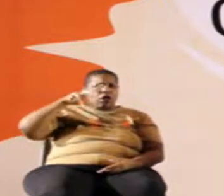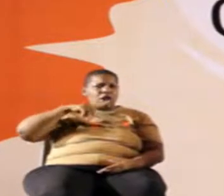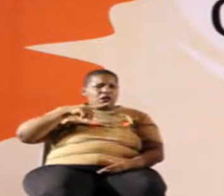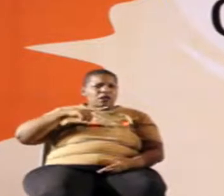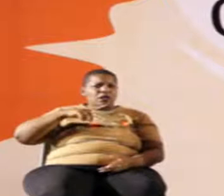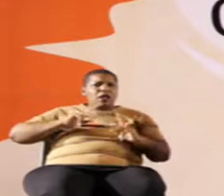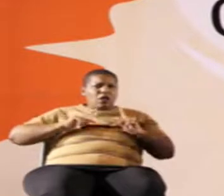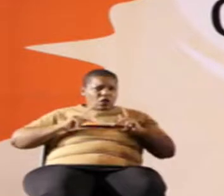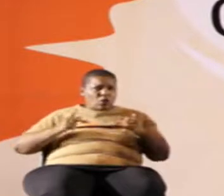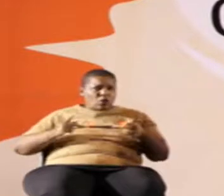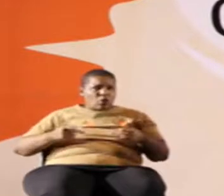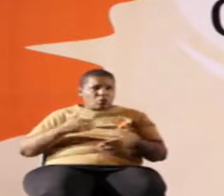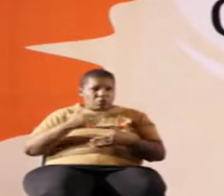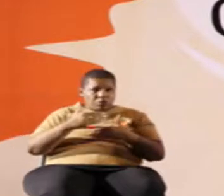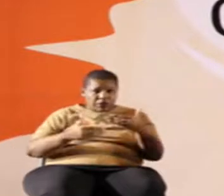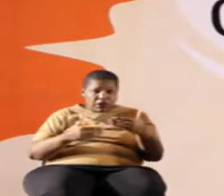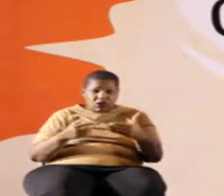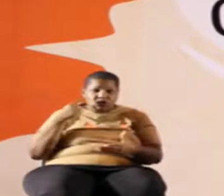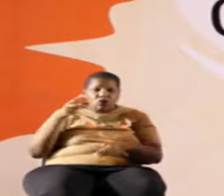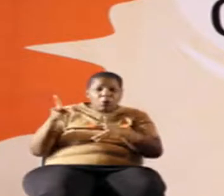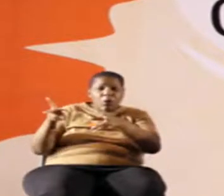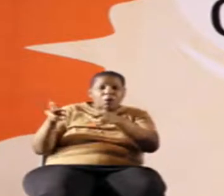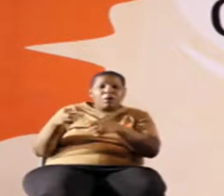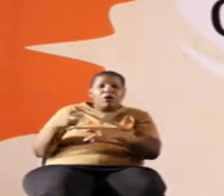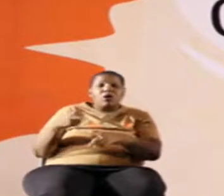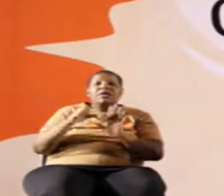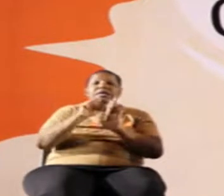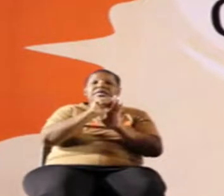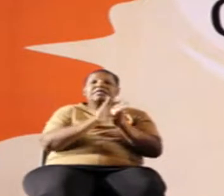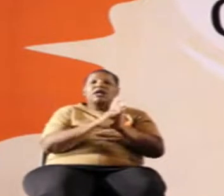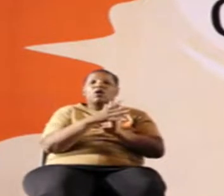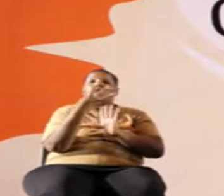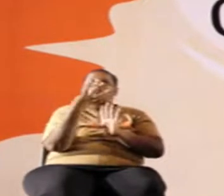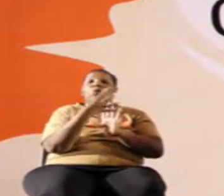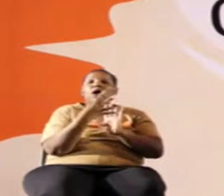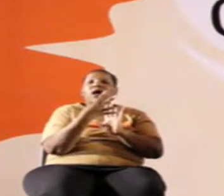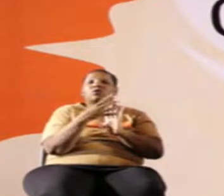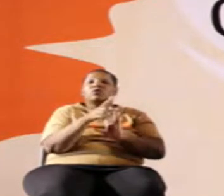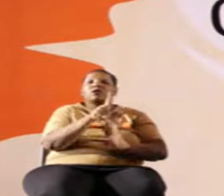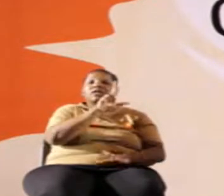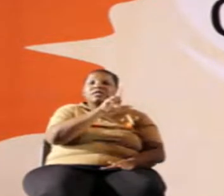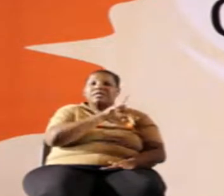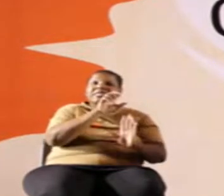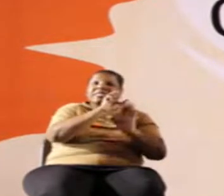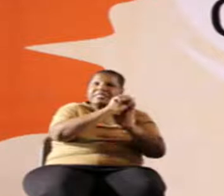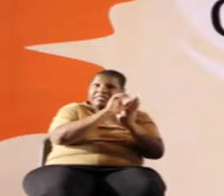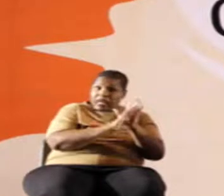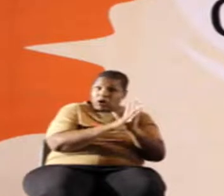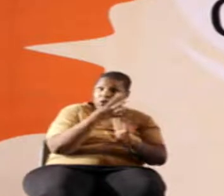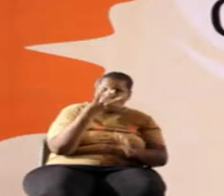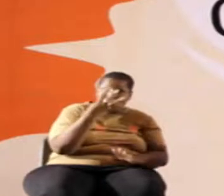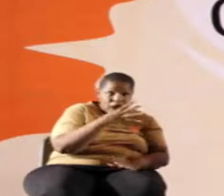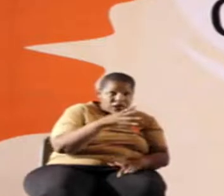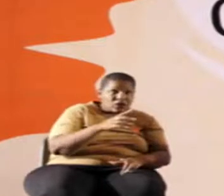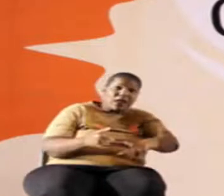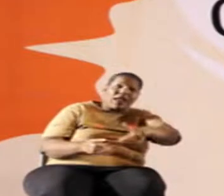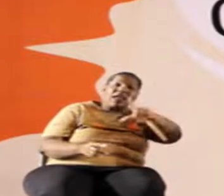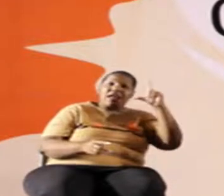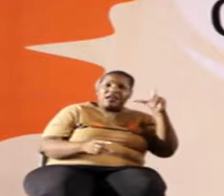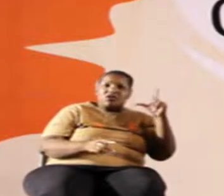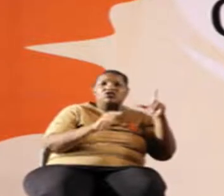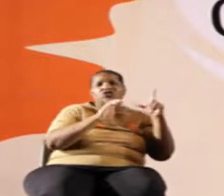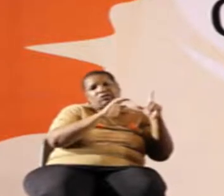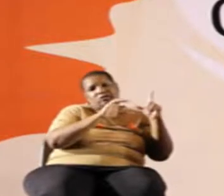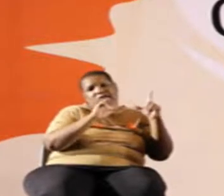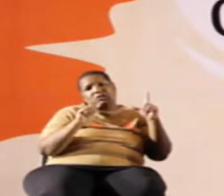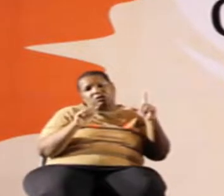humanidade, foi detectado no século 4 a.C. Vou repetir aqui, século 4 a.C. Ou